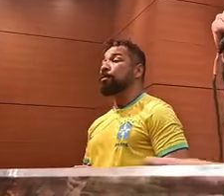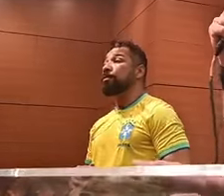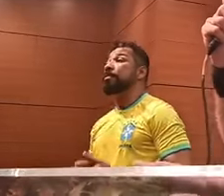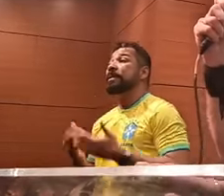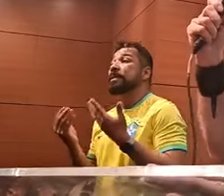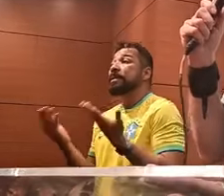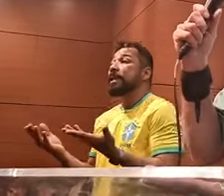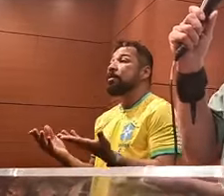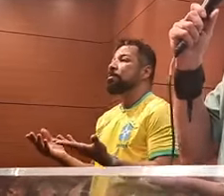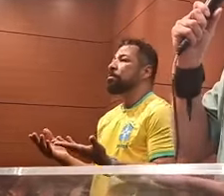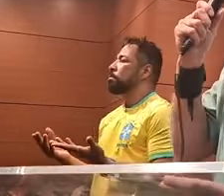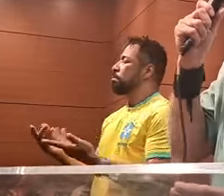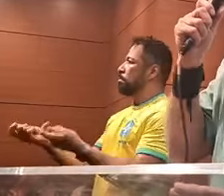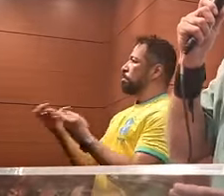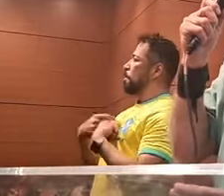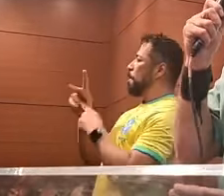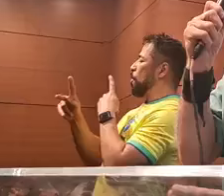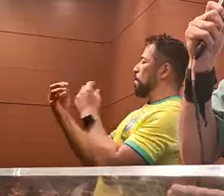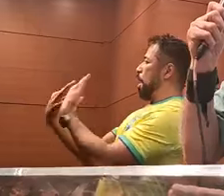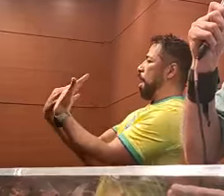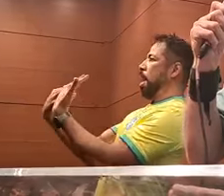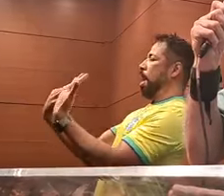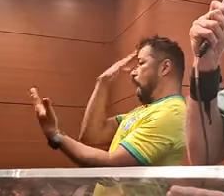Isso nos deu credibilidade.